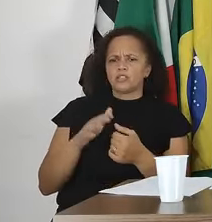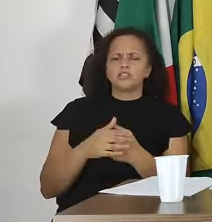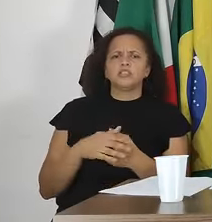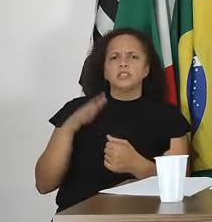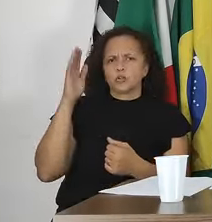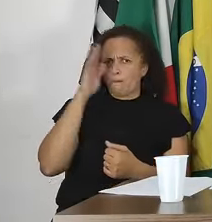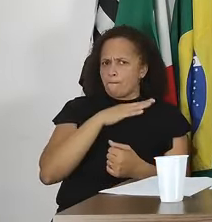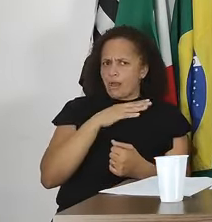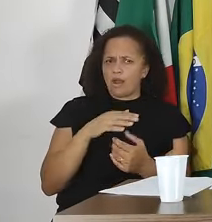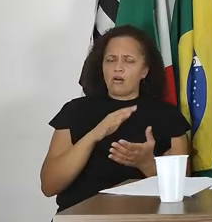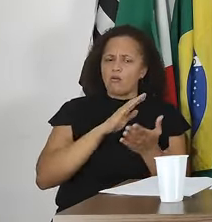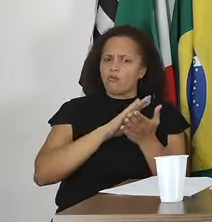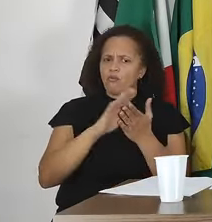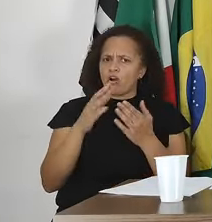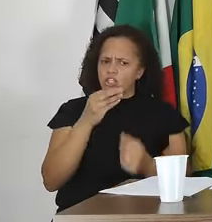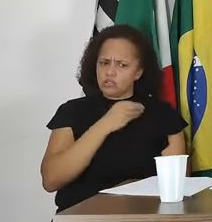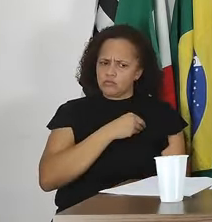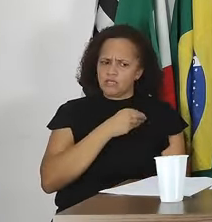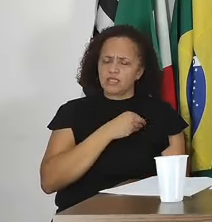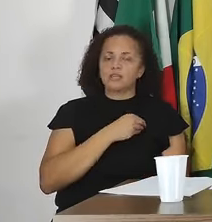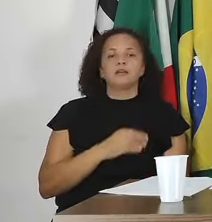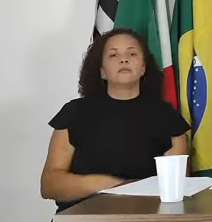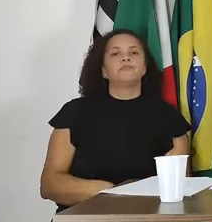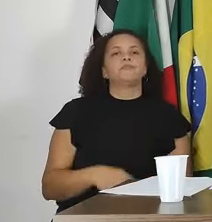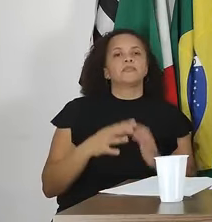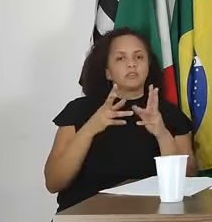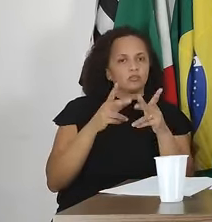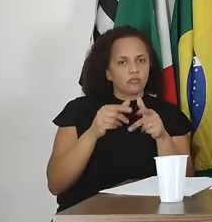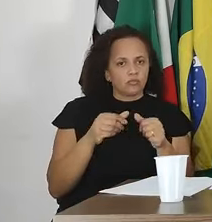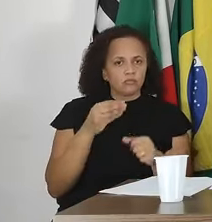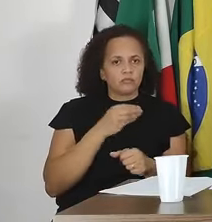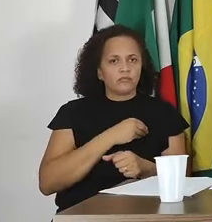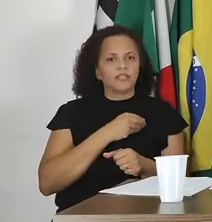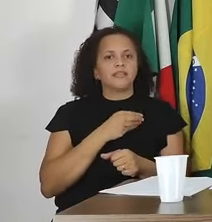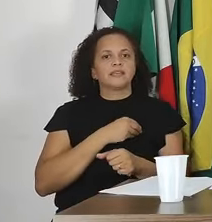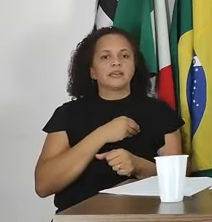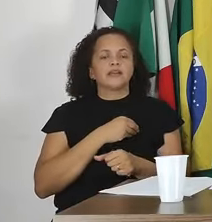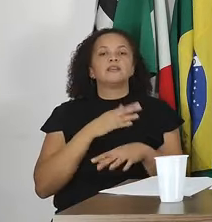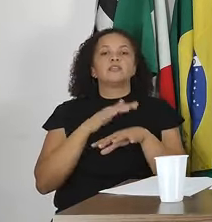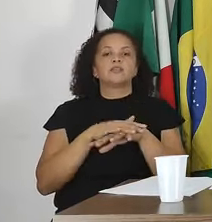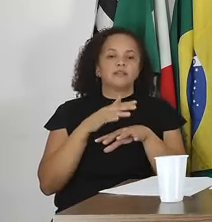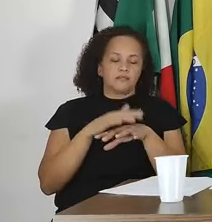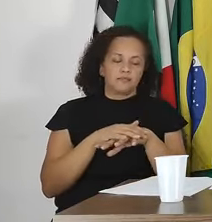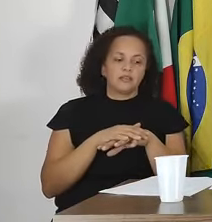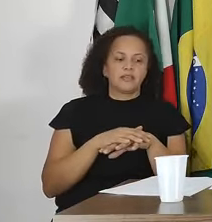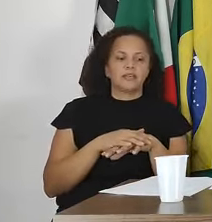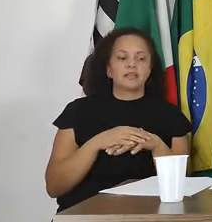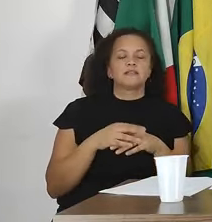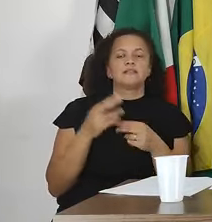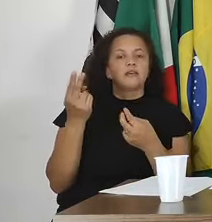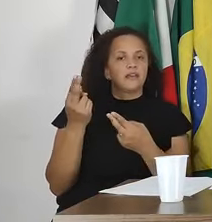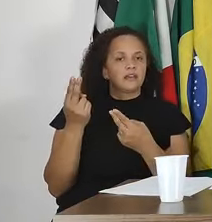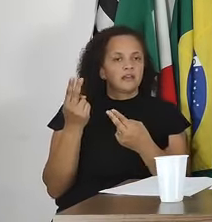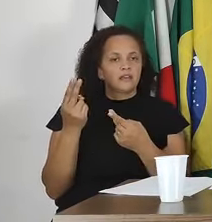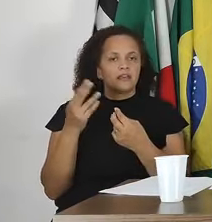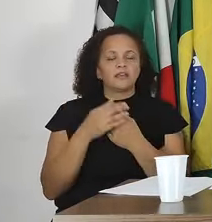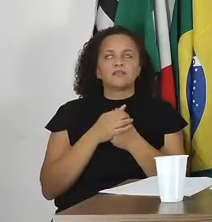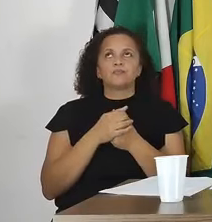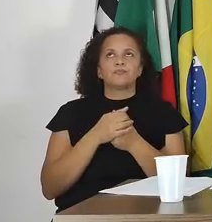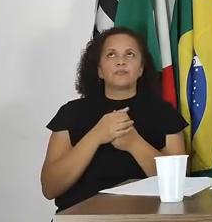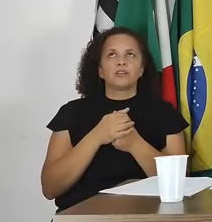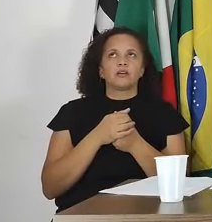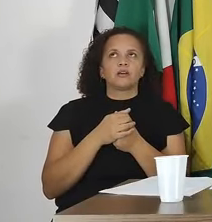homem comete fora do corpo, mas o que se prostitui peca contra o seu próprio corpo. Então, ele